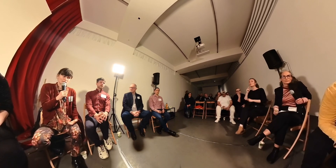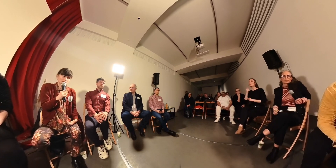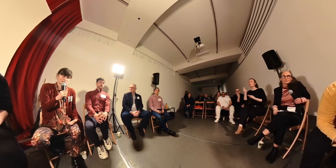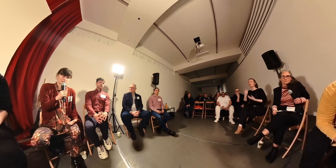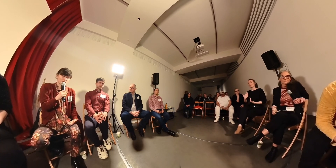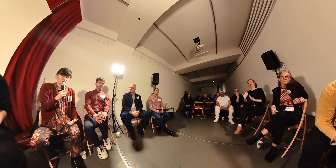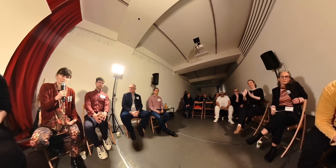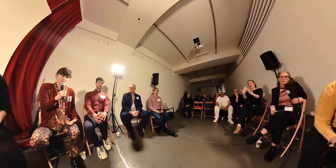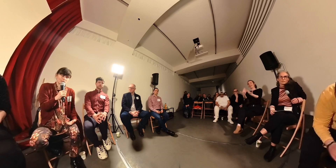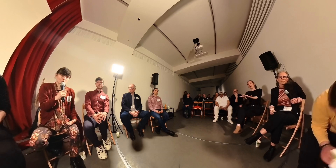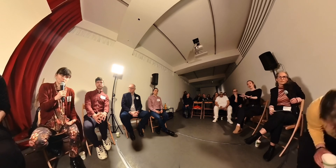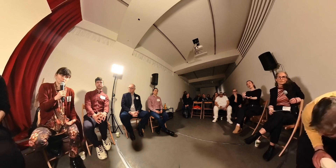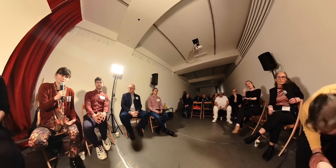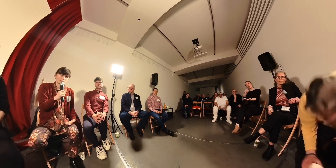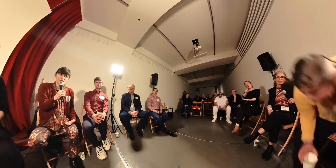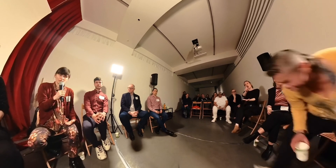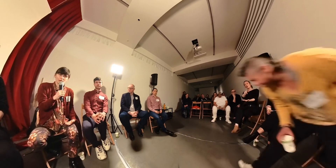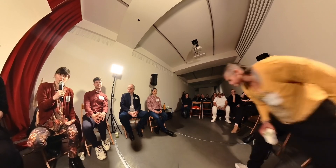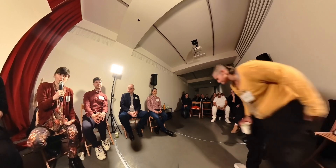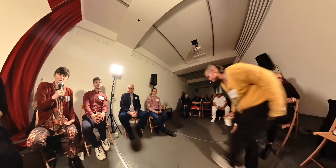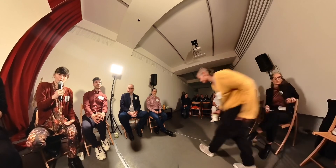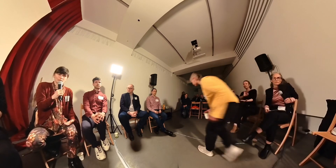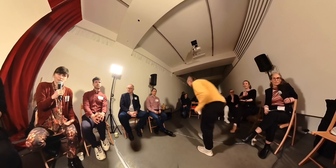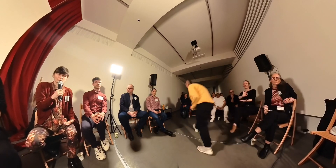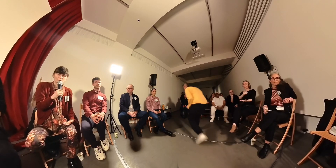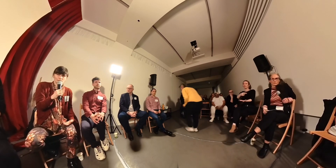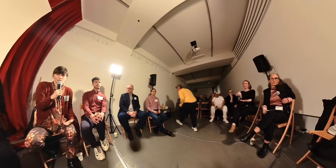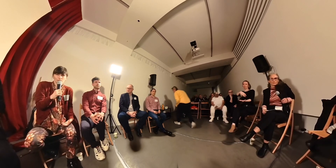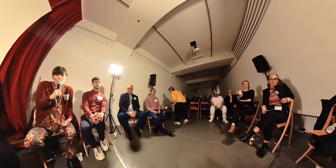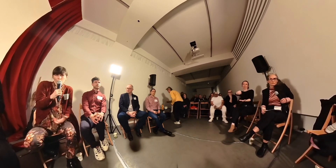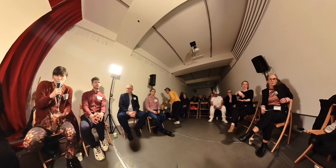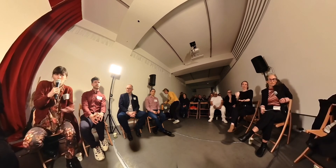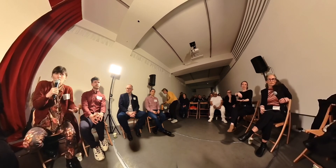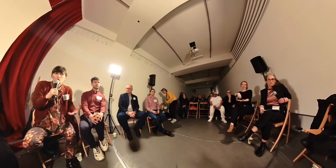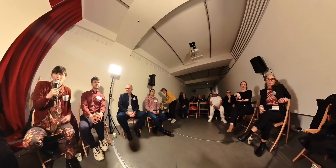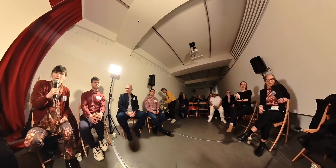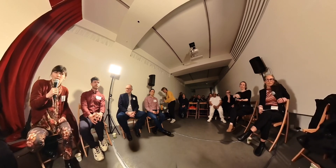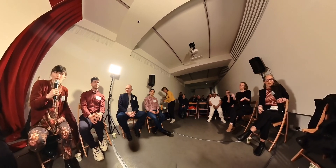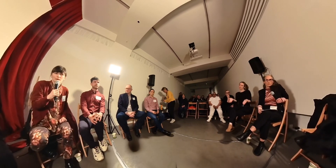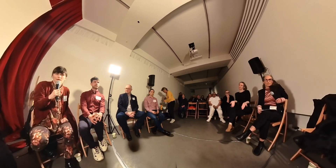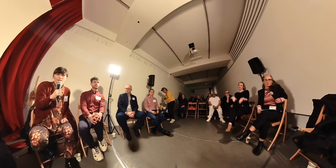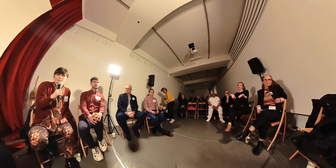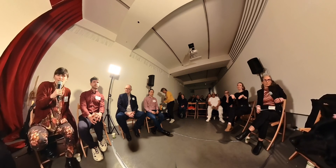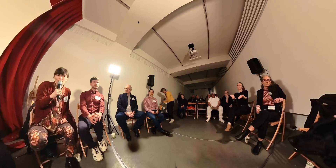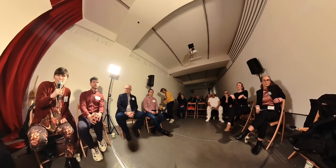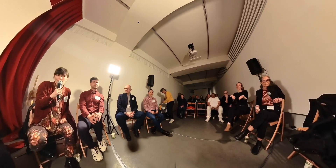to, aby se v něm Edita mohla pohybovat a aby vzniklo něco, co může být tím